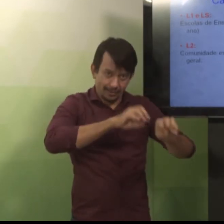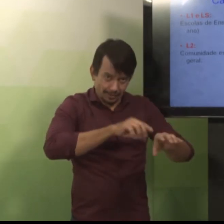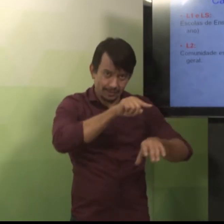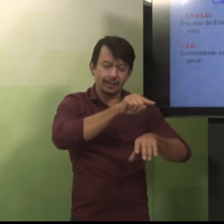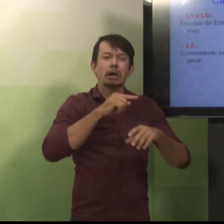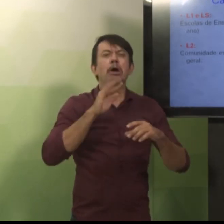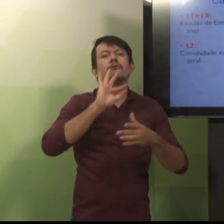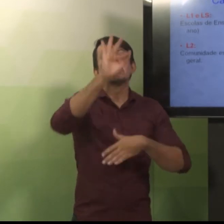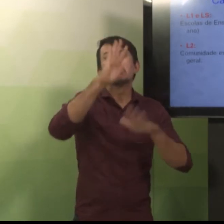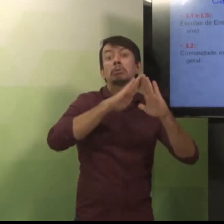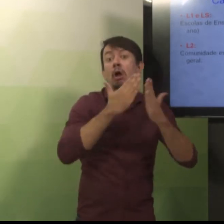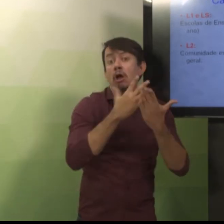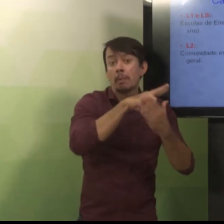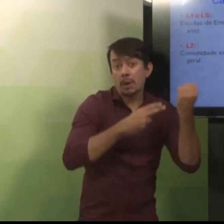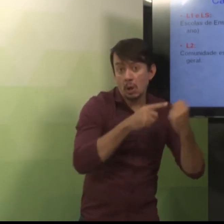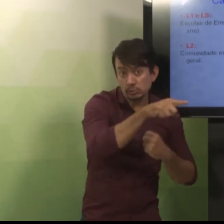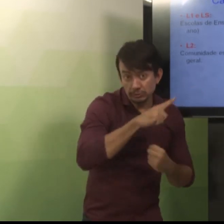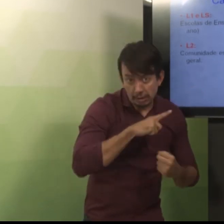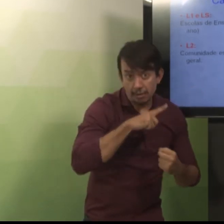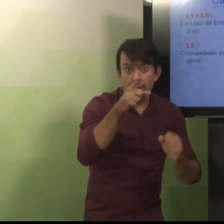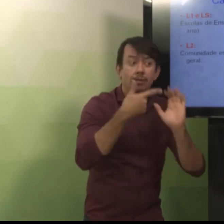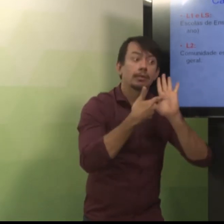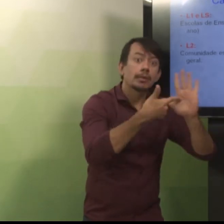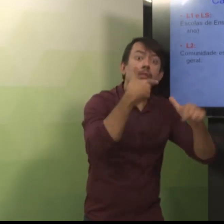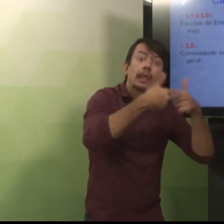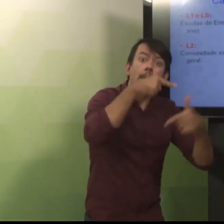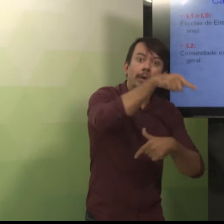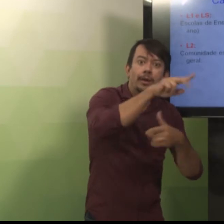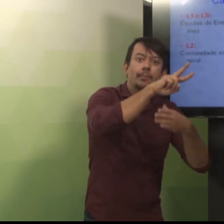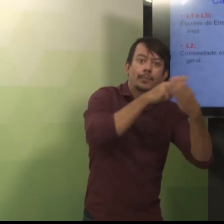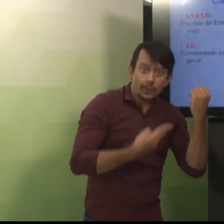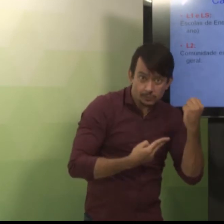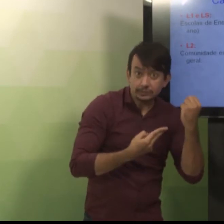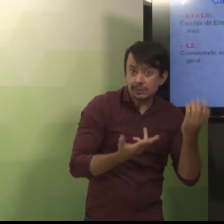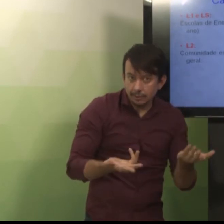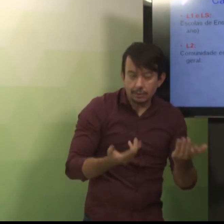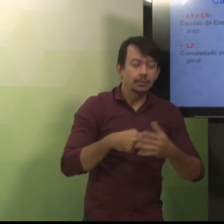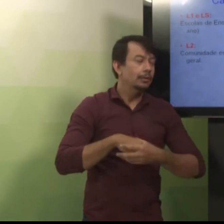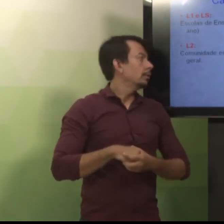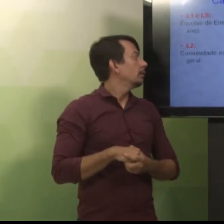da Libras. Pode também ser na escola bilíngue.